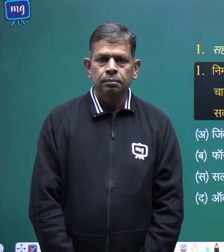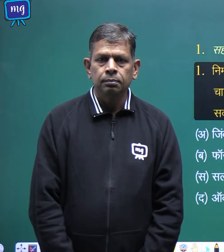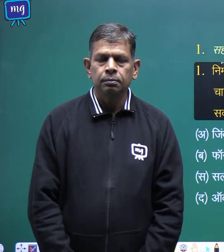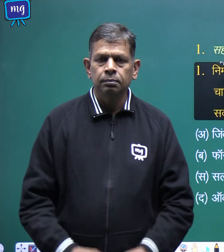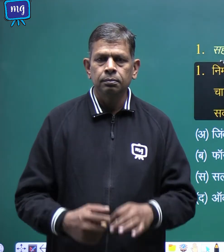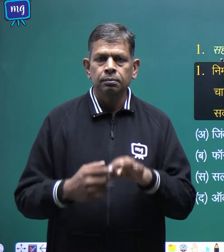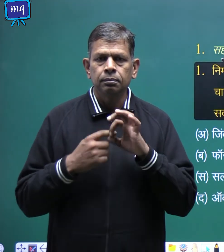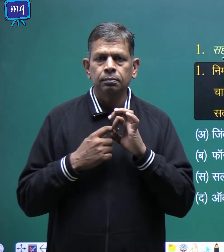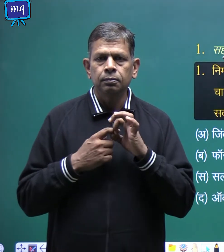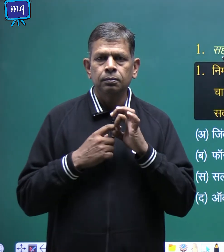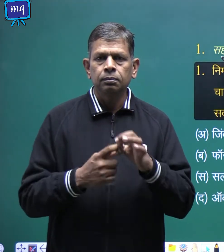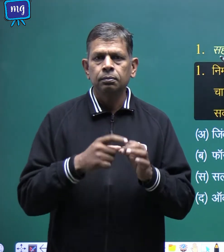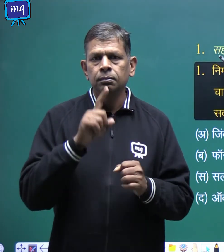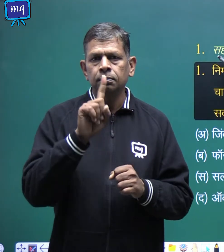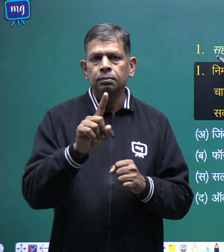नंबर 1,